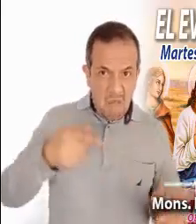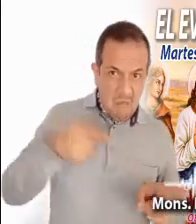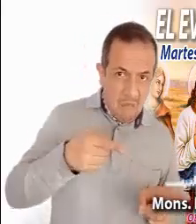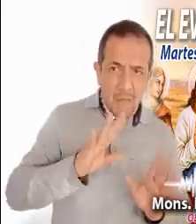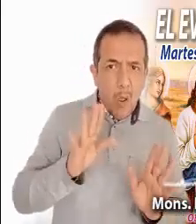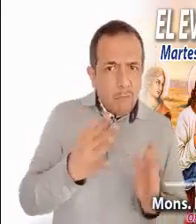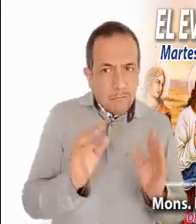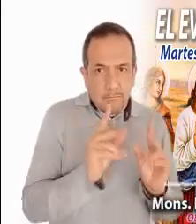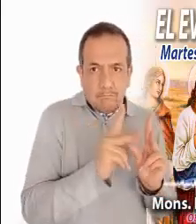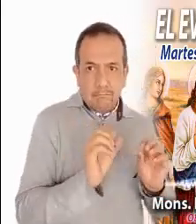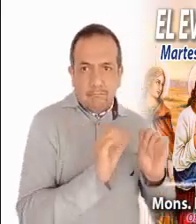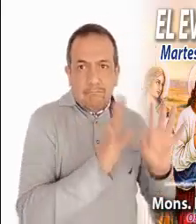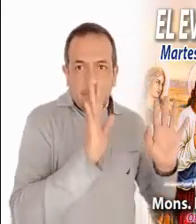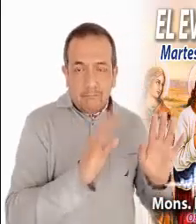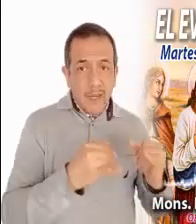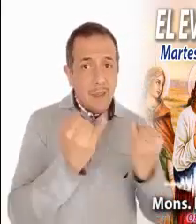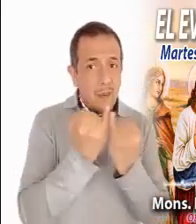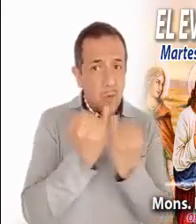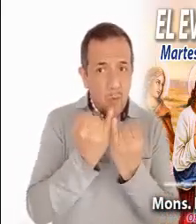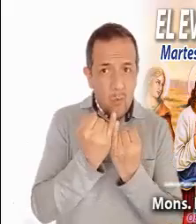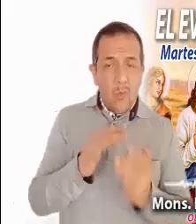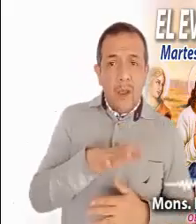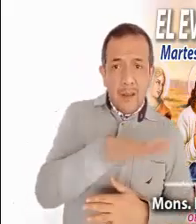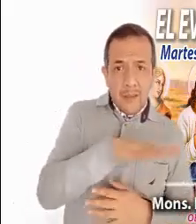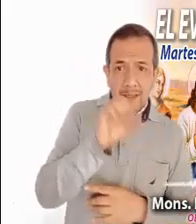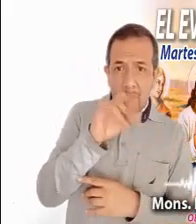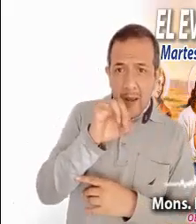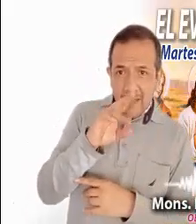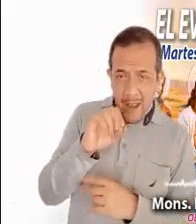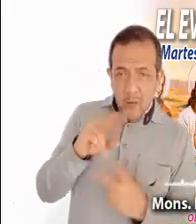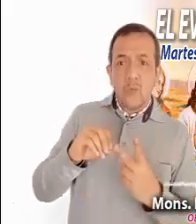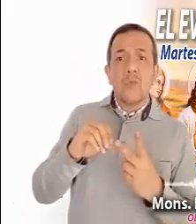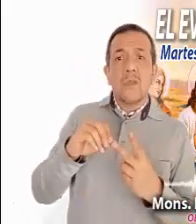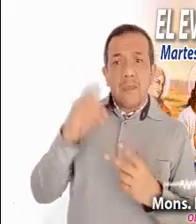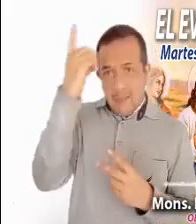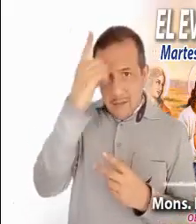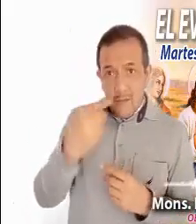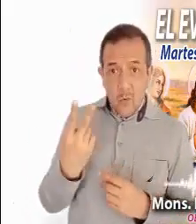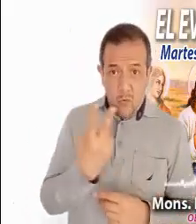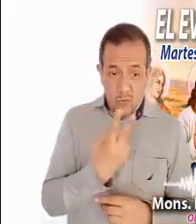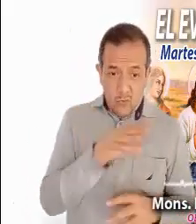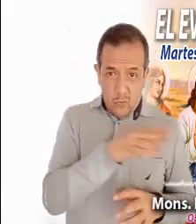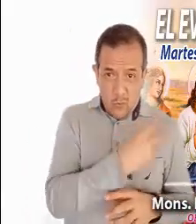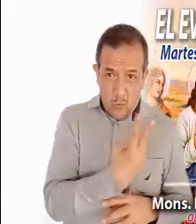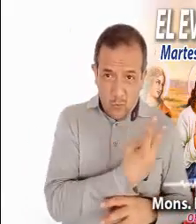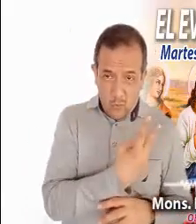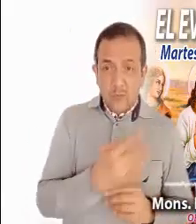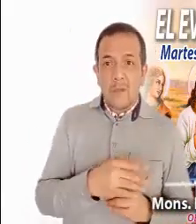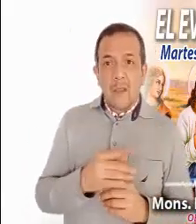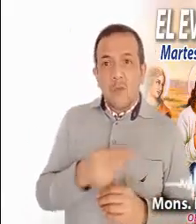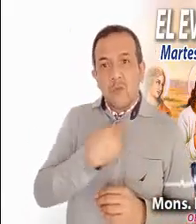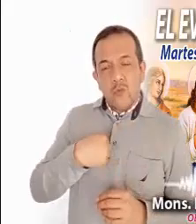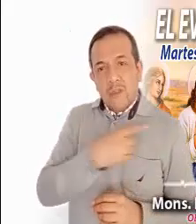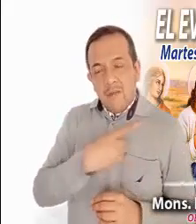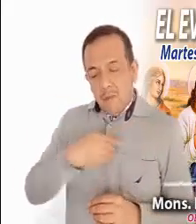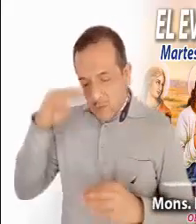Estas dos actitudes, tanto de los samaritanos como de los discípulos, tendrían que hacernos pensar seriamente